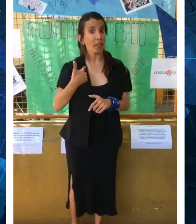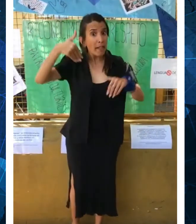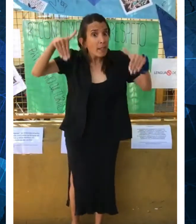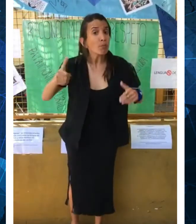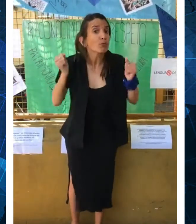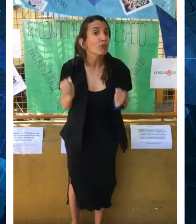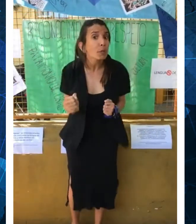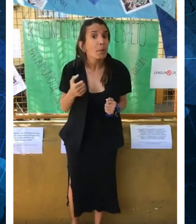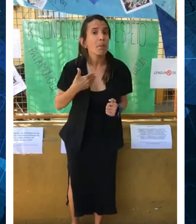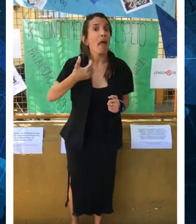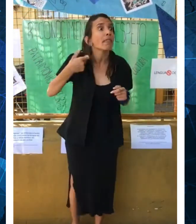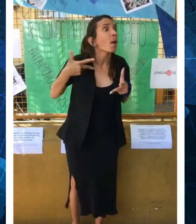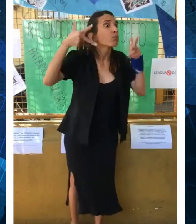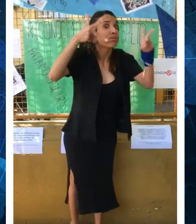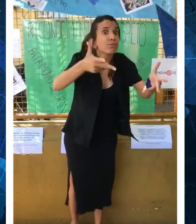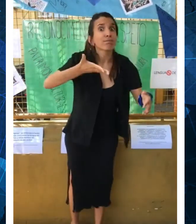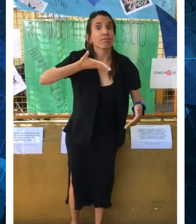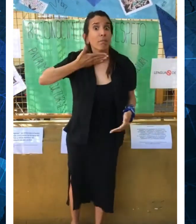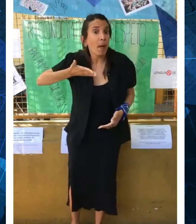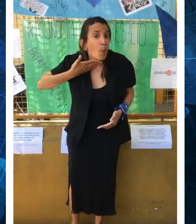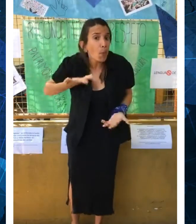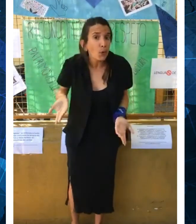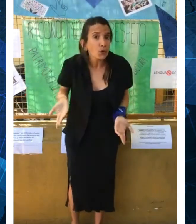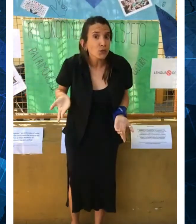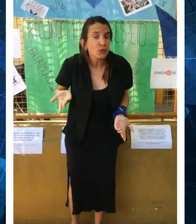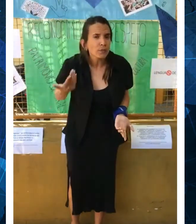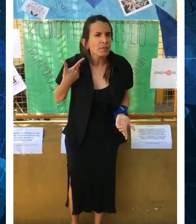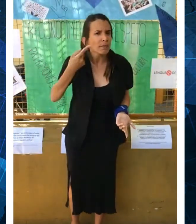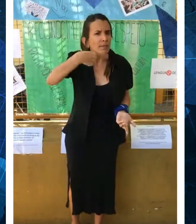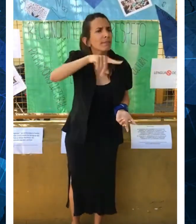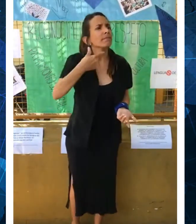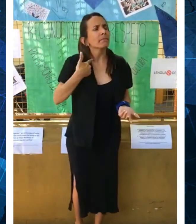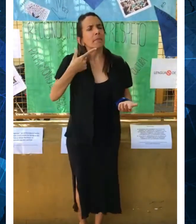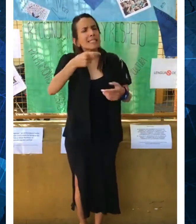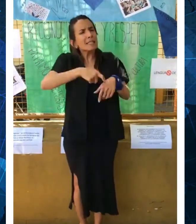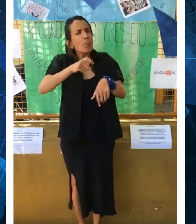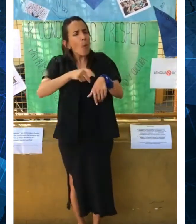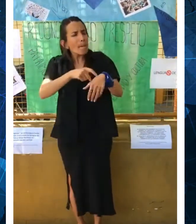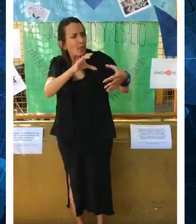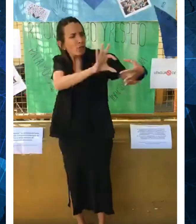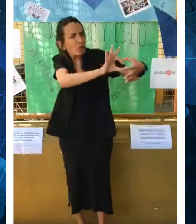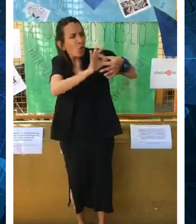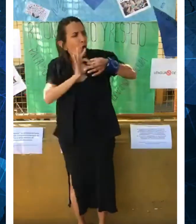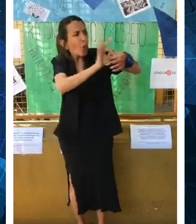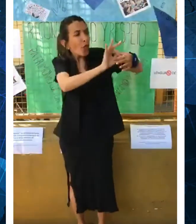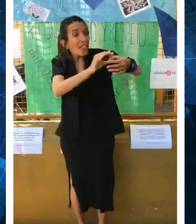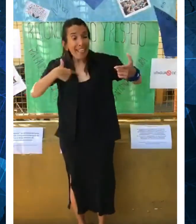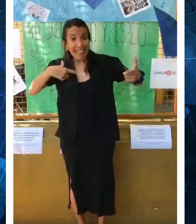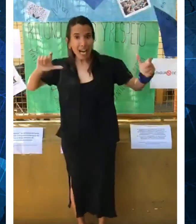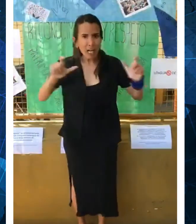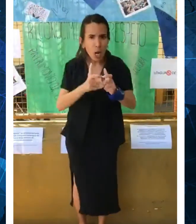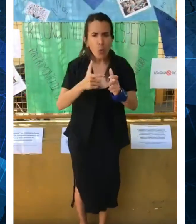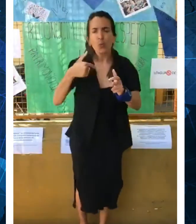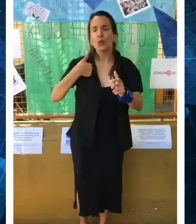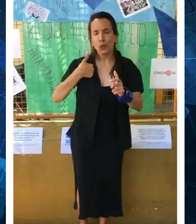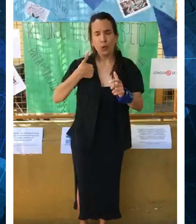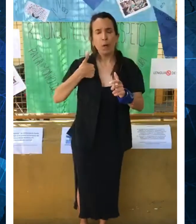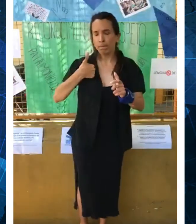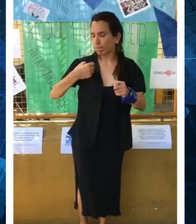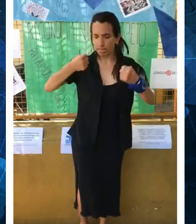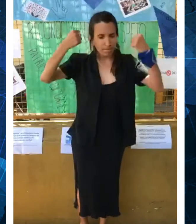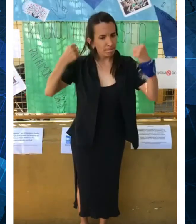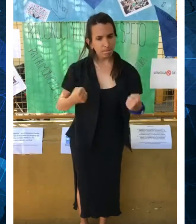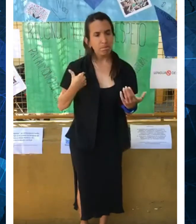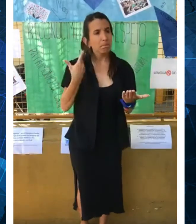estamos acá. Acá hay personas sordas, firmes, dando nuestra voz. Es momento